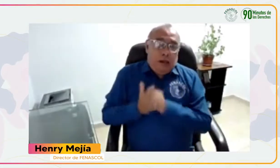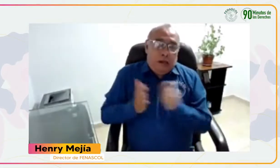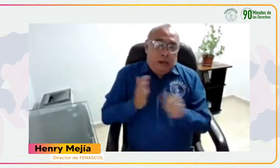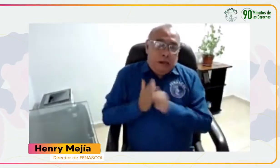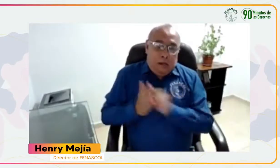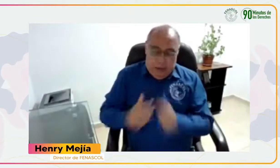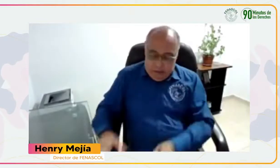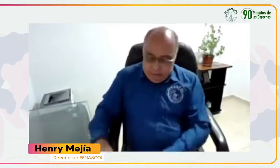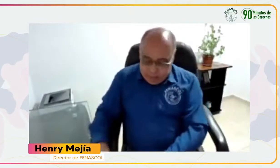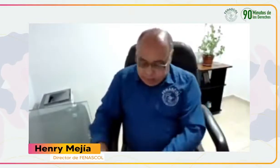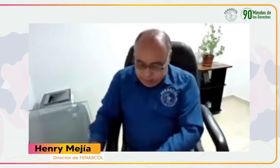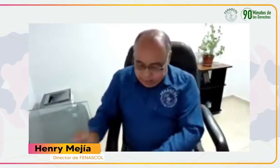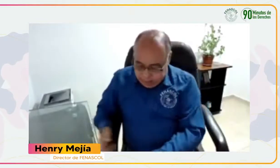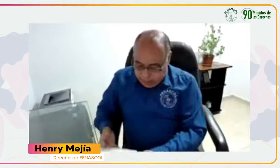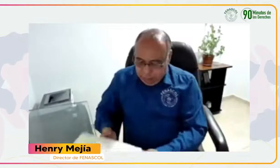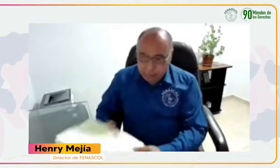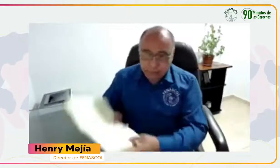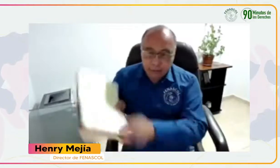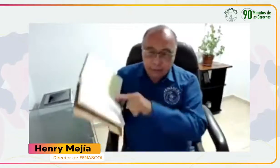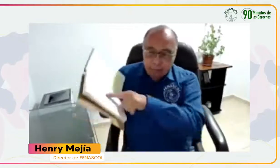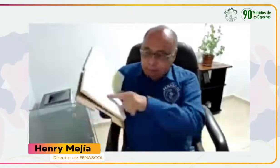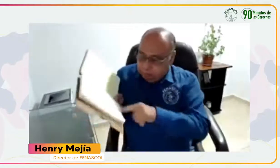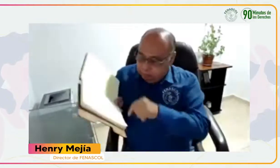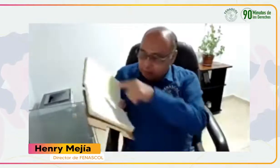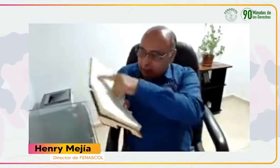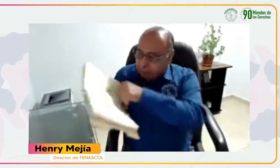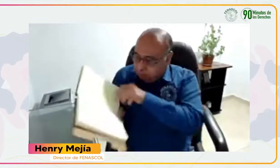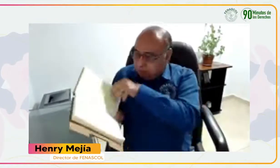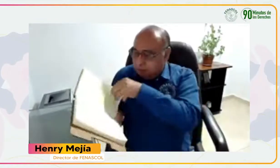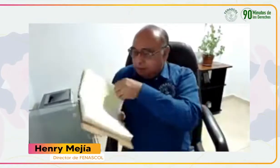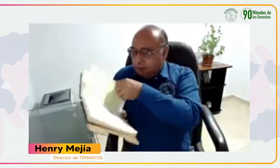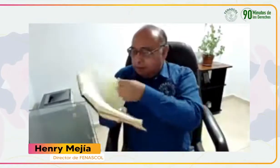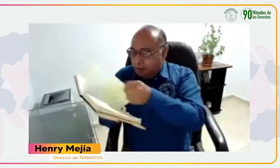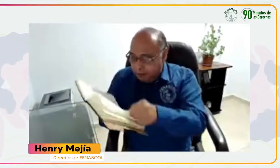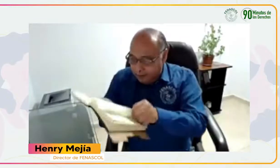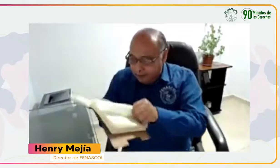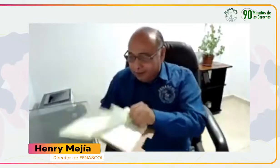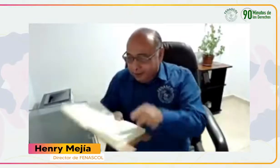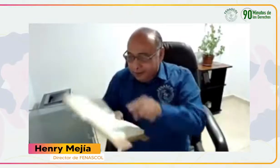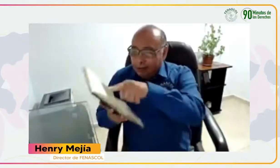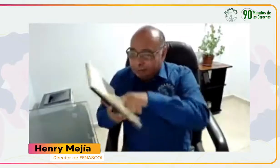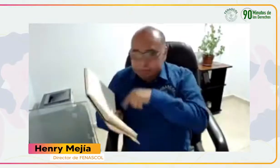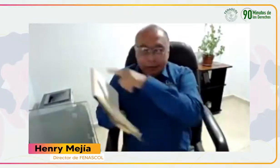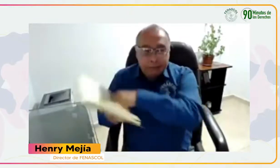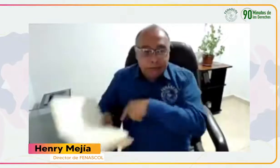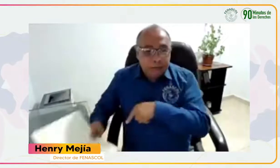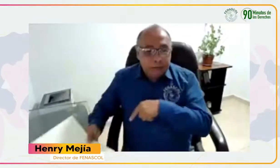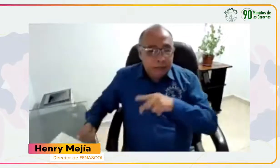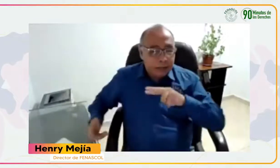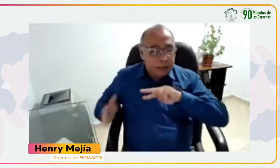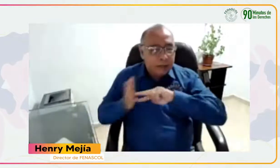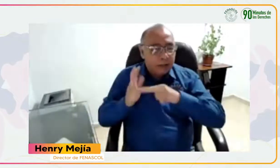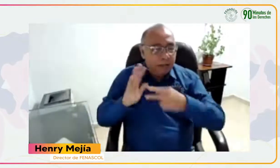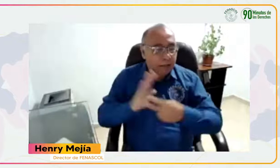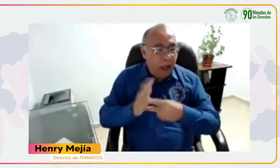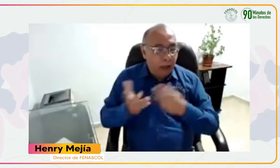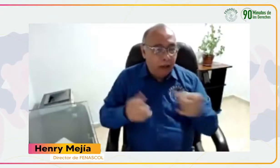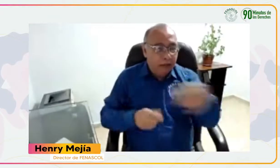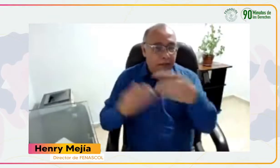Estoy aquí con la piel erizada y ustedes vieran la cantidad de nota que tomé, vean, son 1 hoja, 2 hojas, 3, 4 páginas.